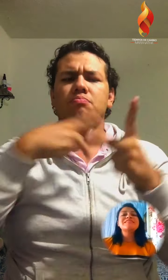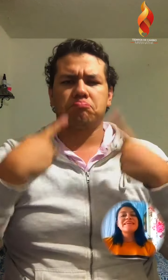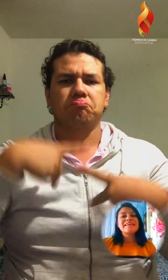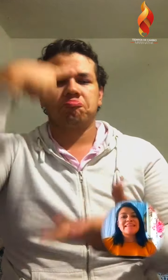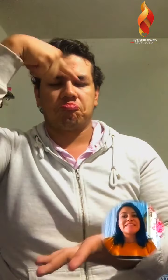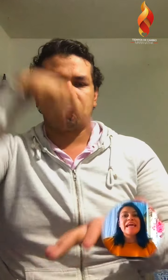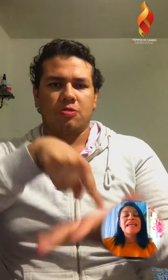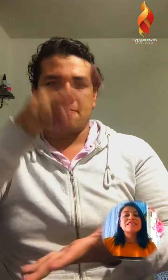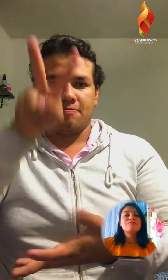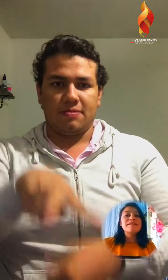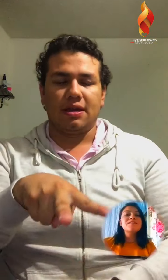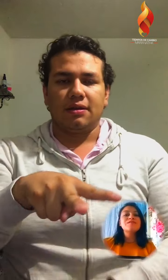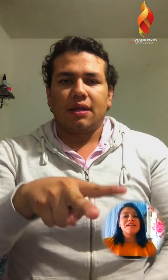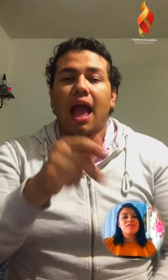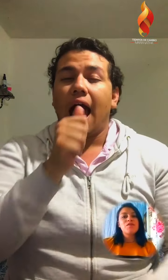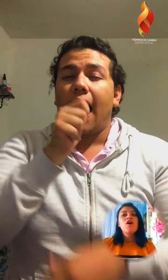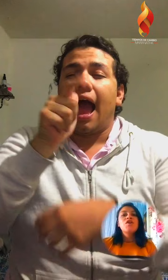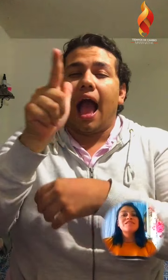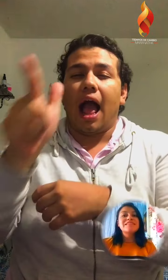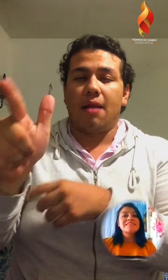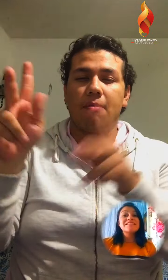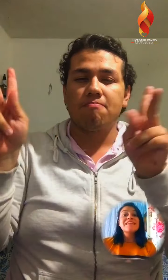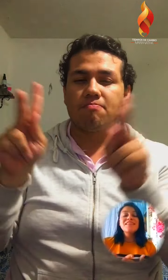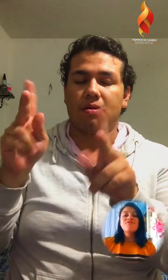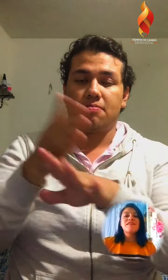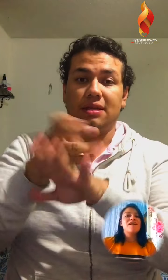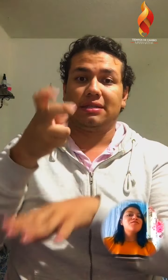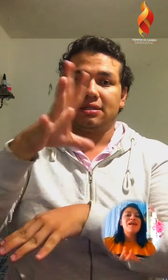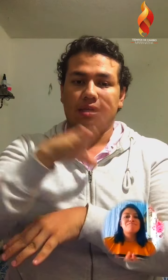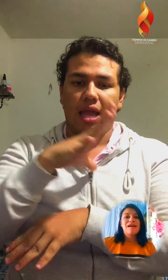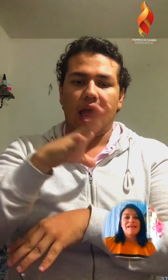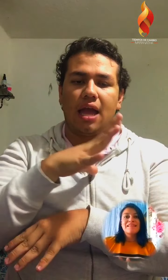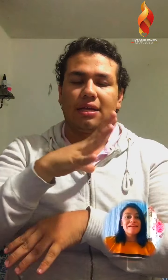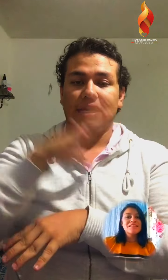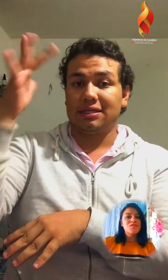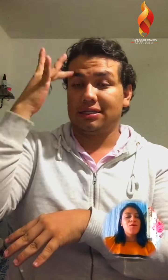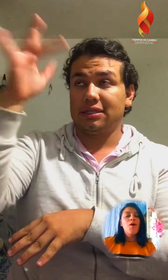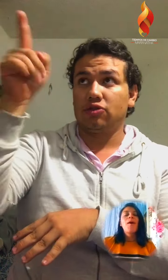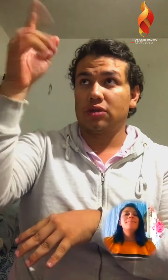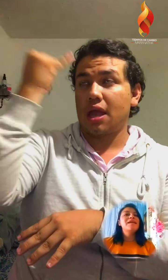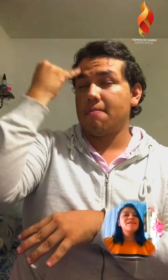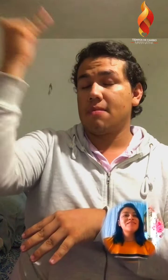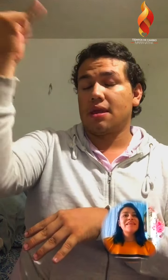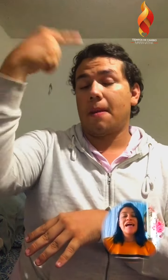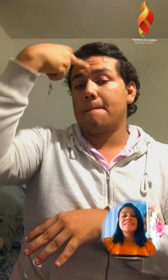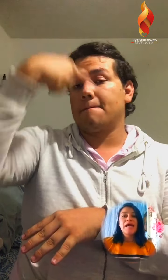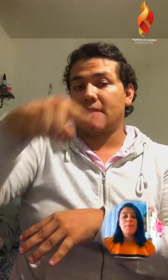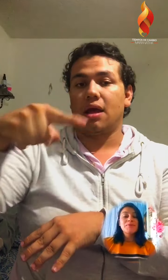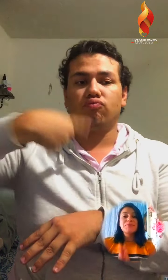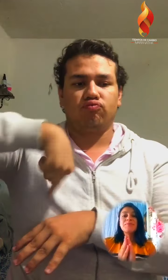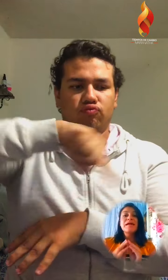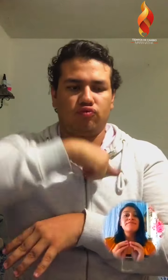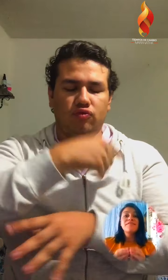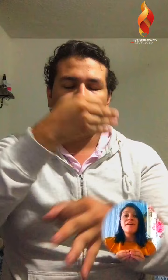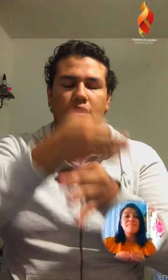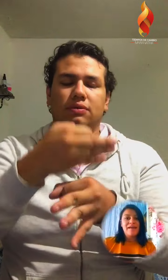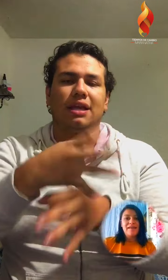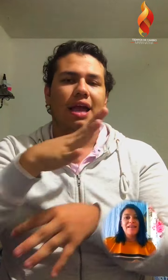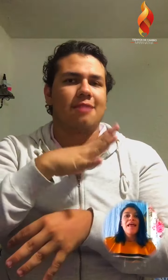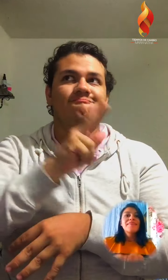los creyentes, el Espíritu Santo nos está santificando a la imagen de Cristo, para que un día seamos una